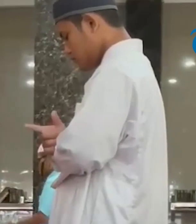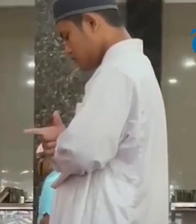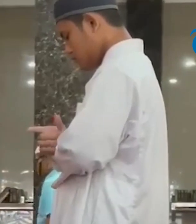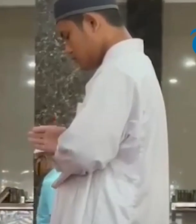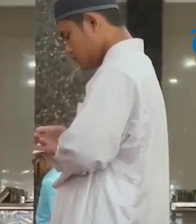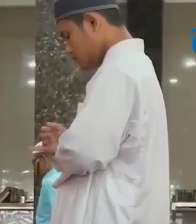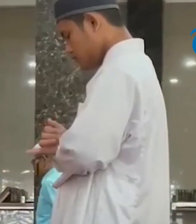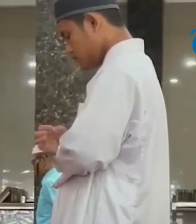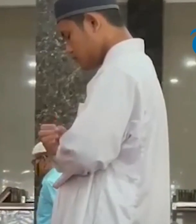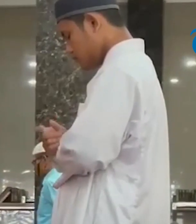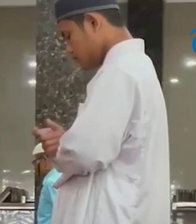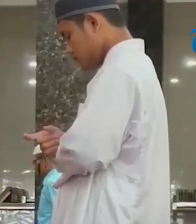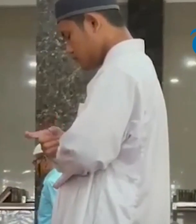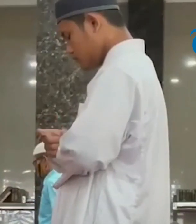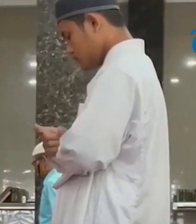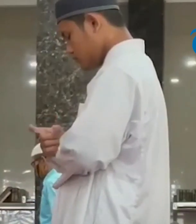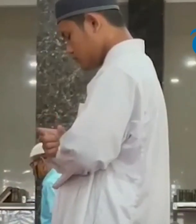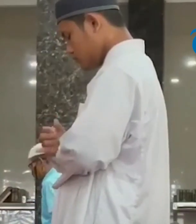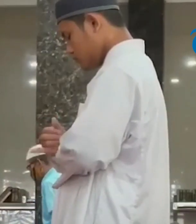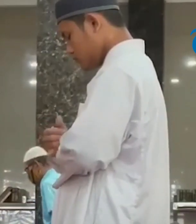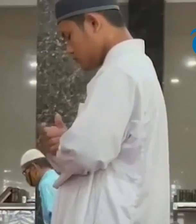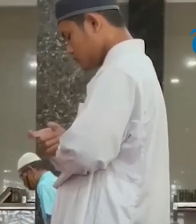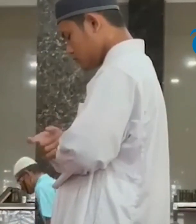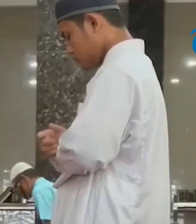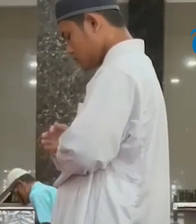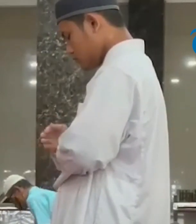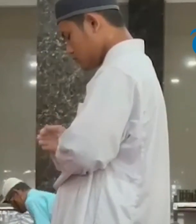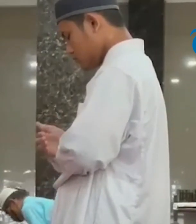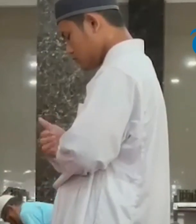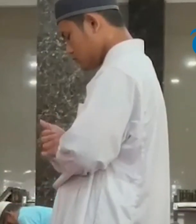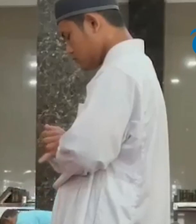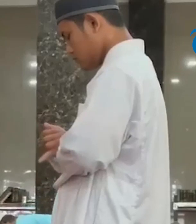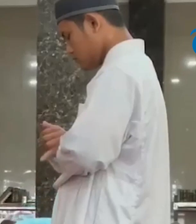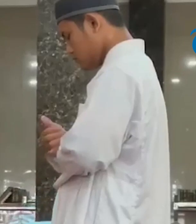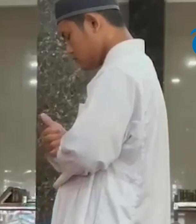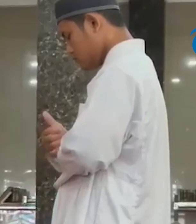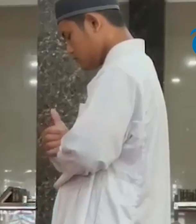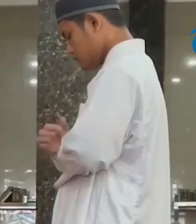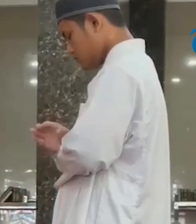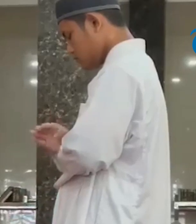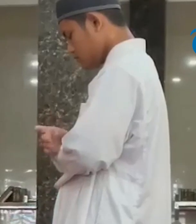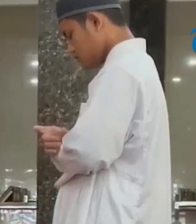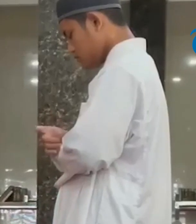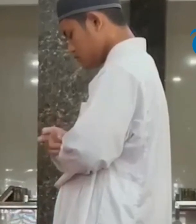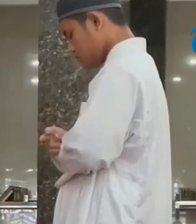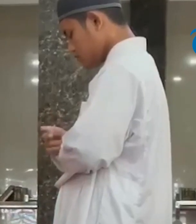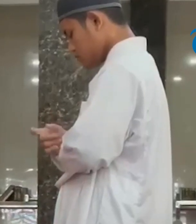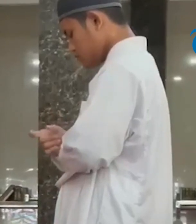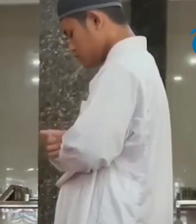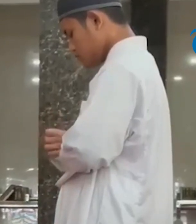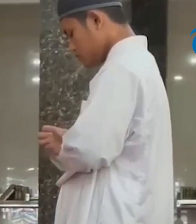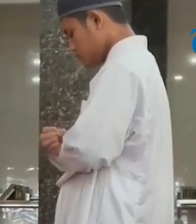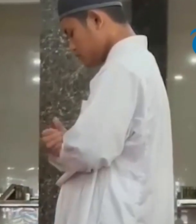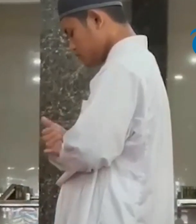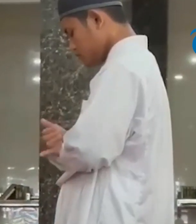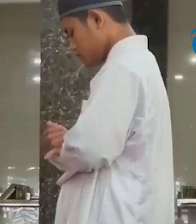fisik kan mestinya lebih berjuang lagi untuk taat tulis dalam unggahannya unggahan seorang pria sholat pakai syarat itu pun telah disukai